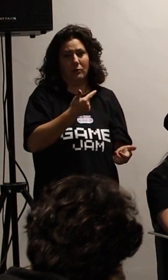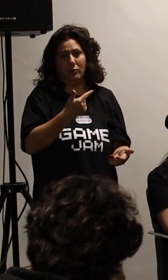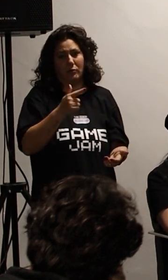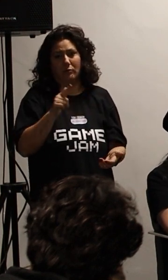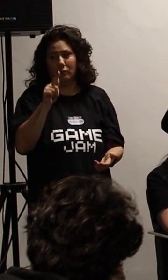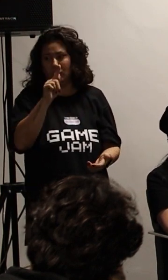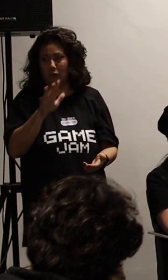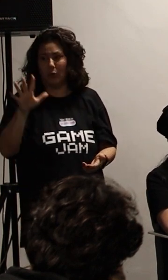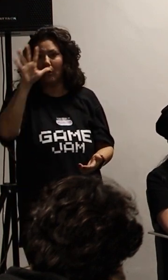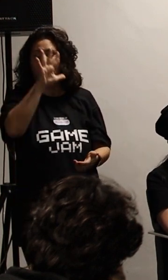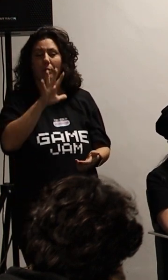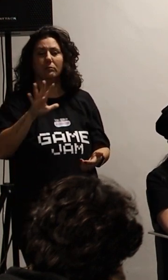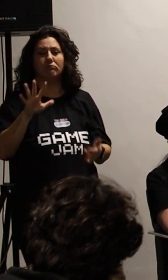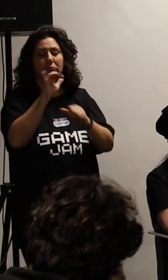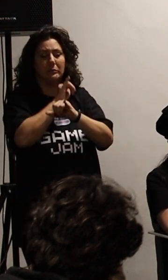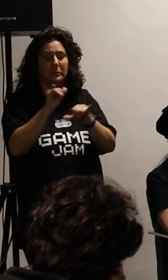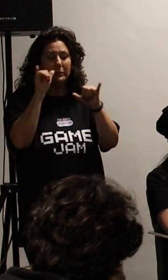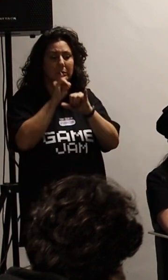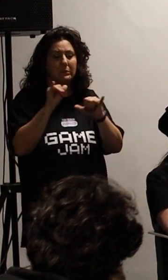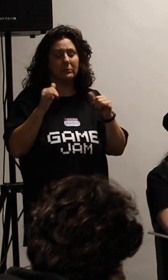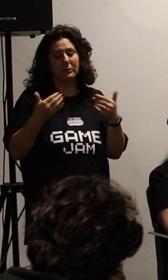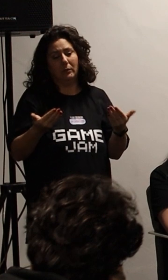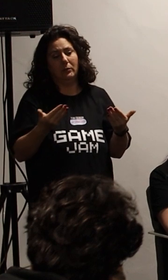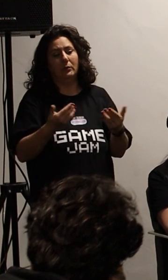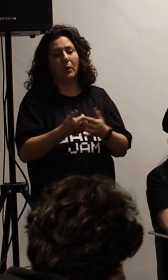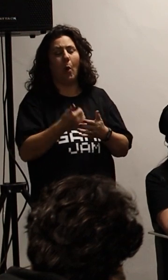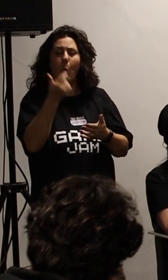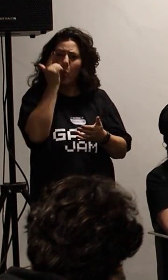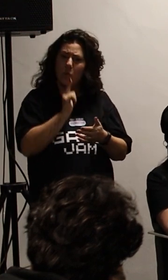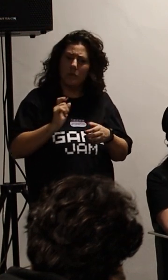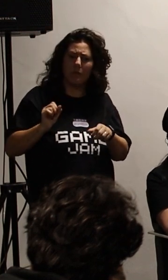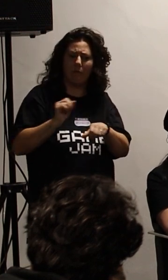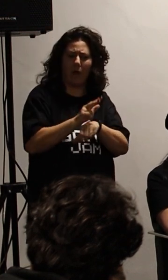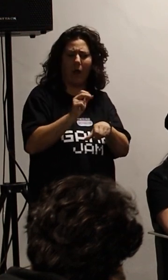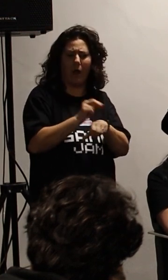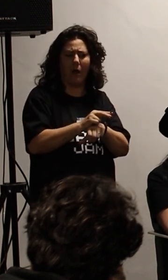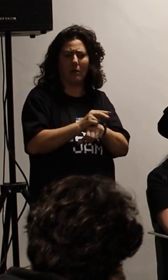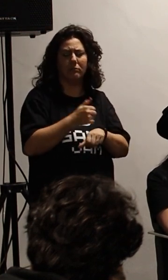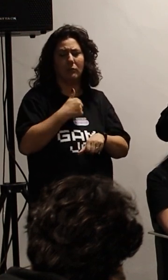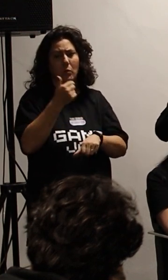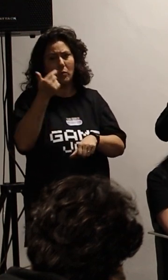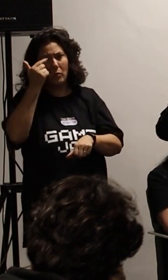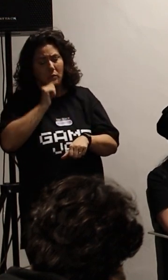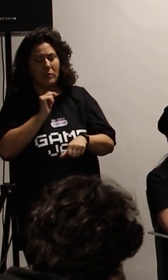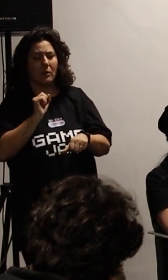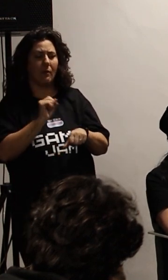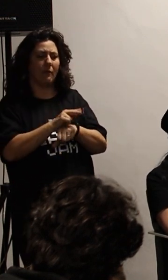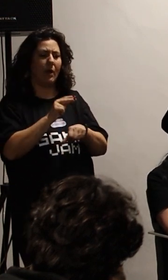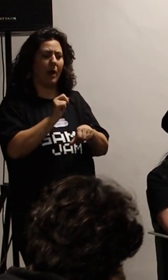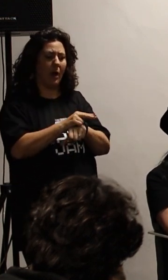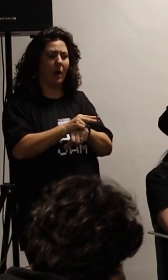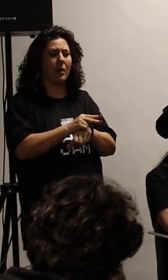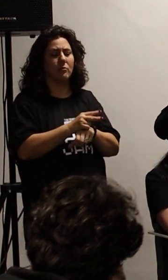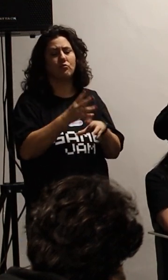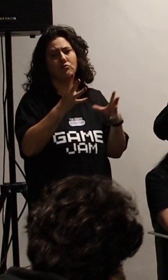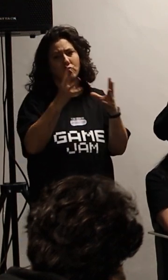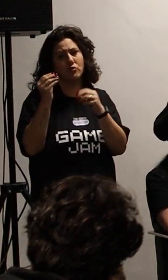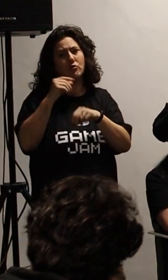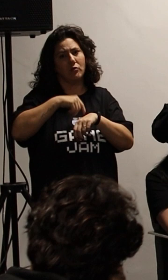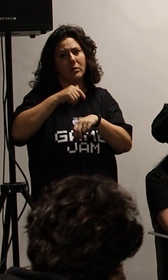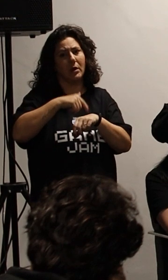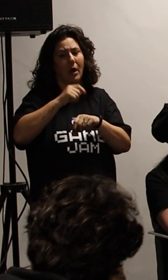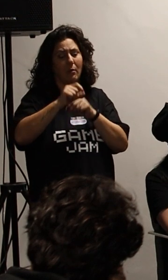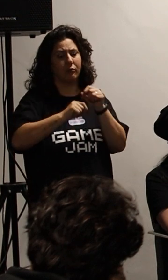como eu falei, publicitária. E eu consegui essa vaga. E essa vaga foi o que, durante um bom tempo, foi o